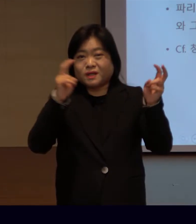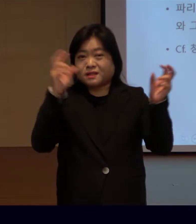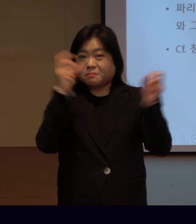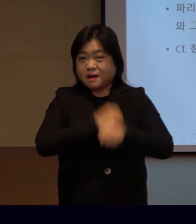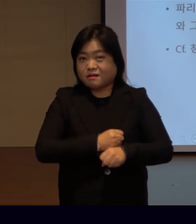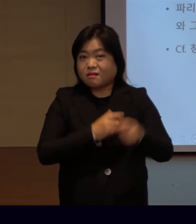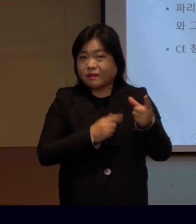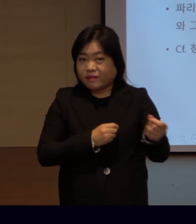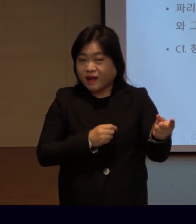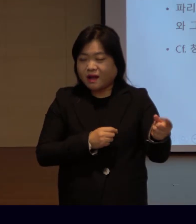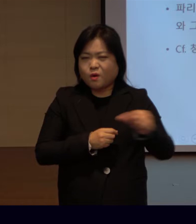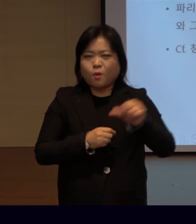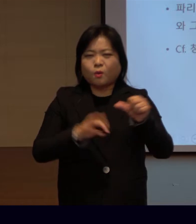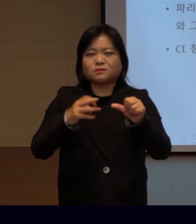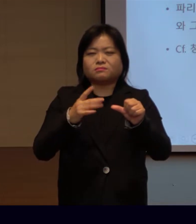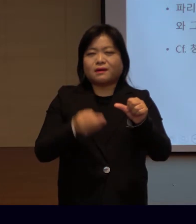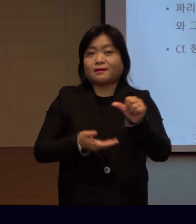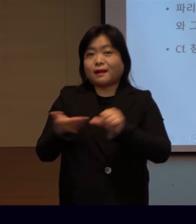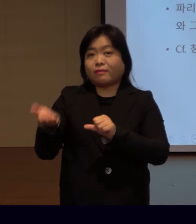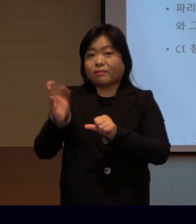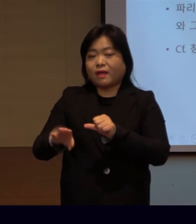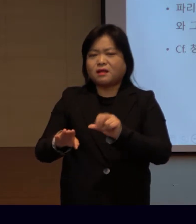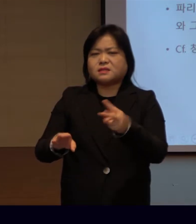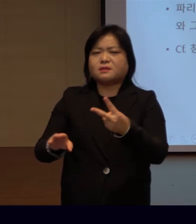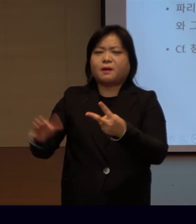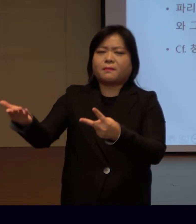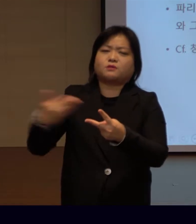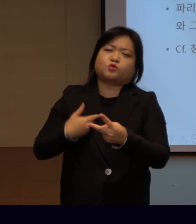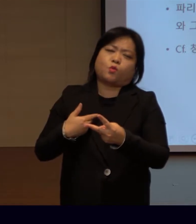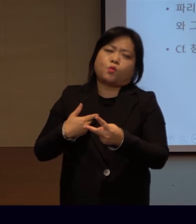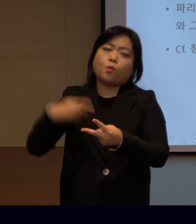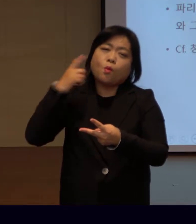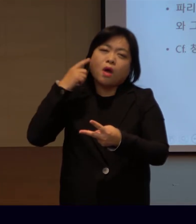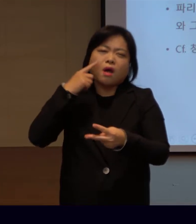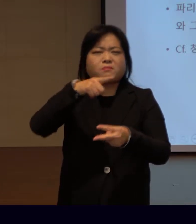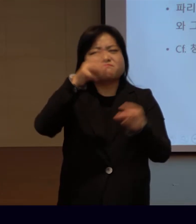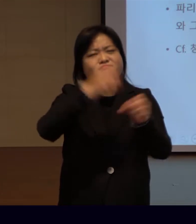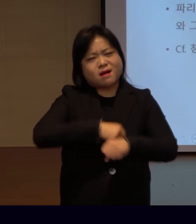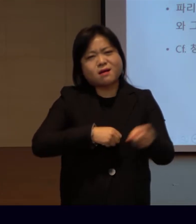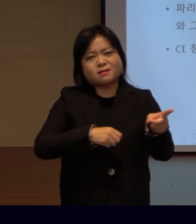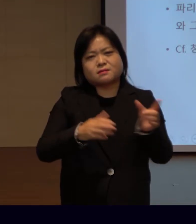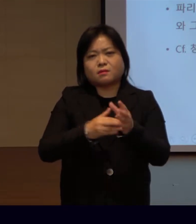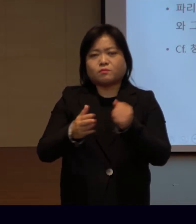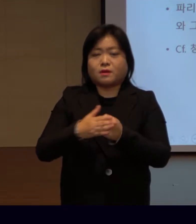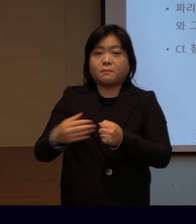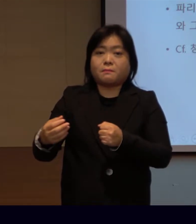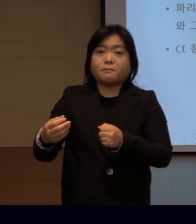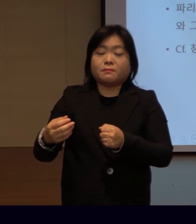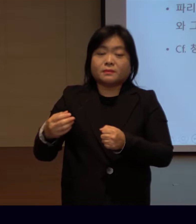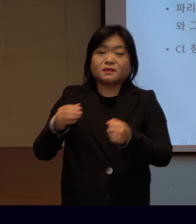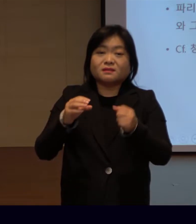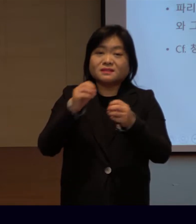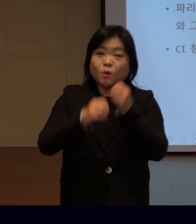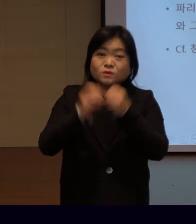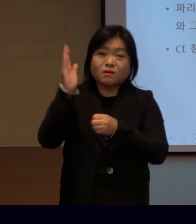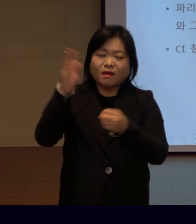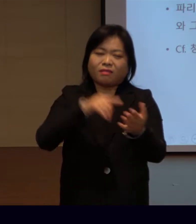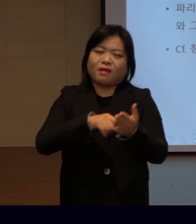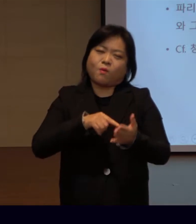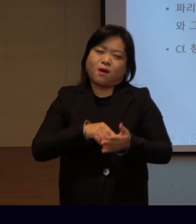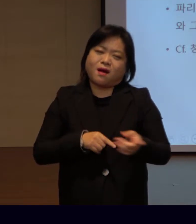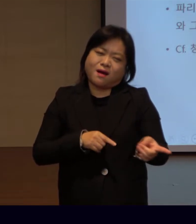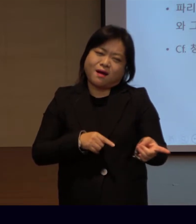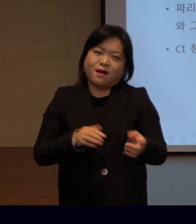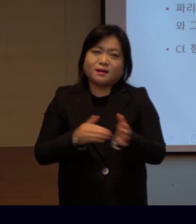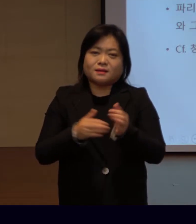같아. 5,000프랑짜리를 냈는데 200프랑밖에 안 주는 겁니다. 뭐 이런 일들이 발자크 소설에 나옵니다. 이게 이제 어음인